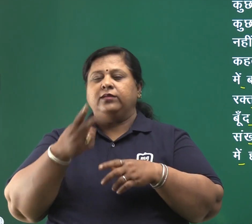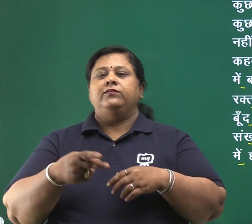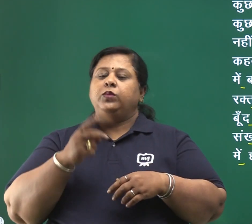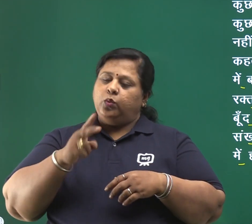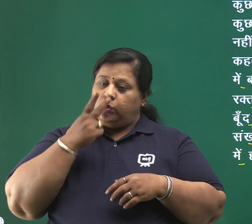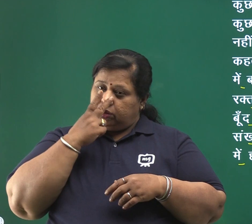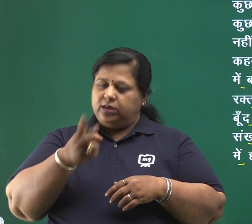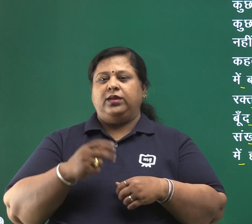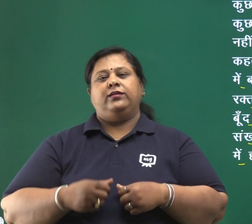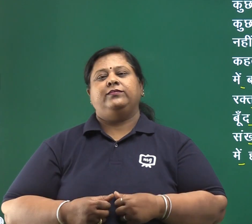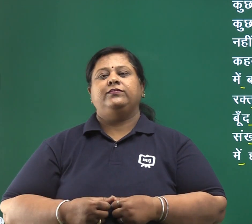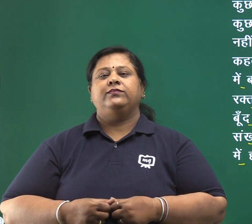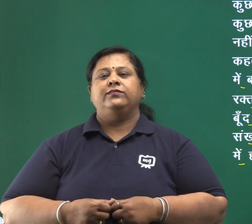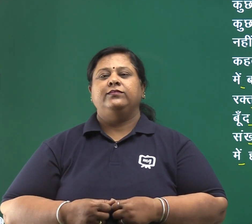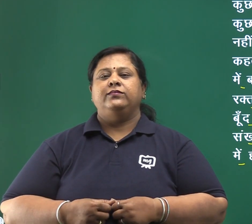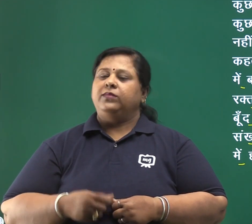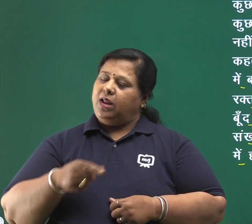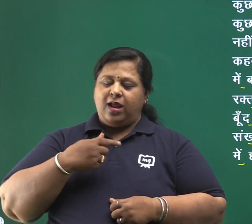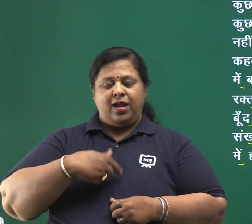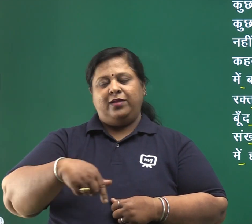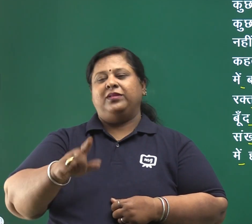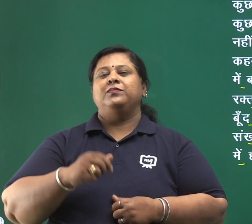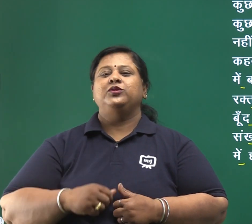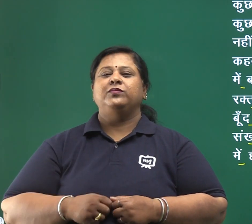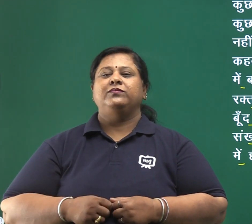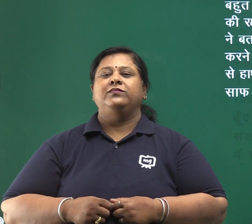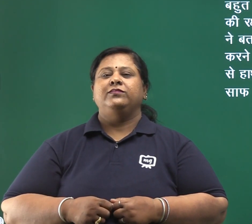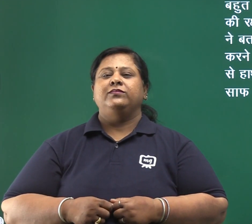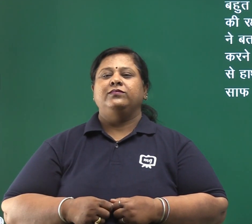तो दिखाई देते हैं। आगे बढ़ते हैं बच्चों।